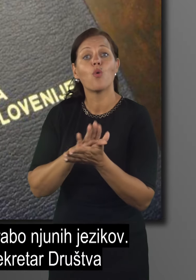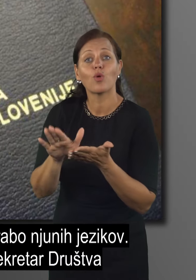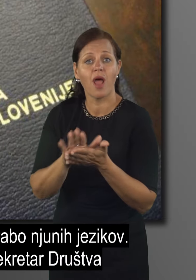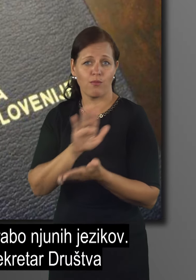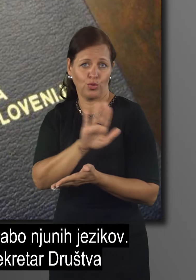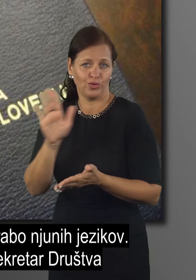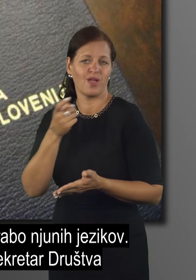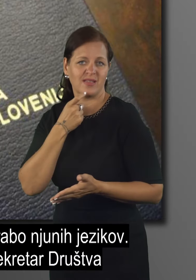jezikov.